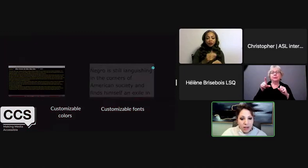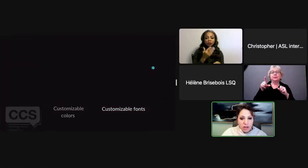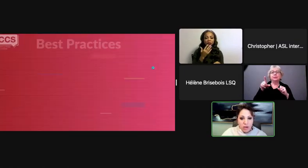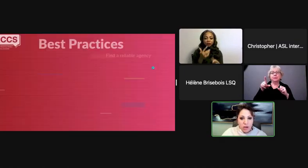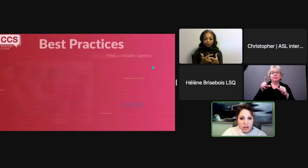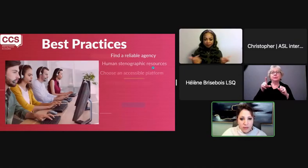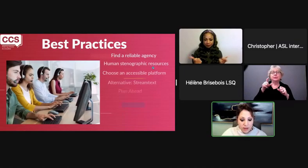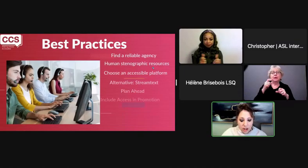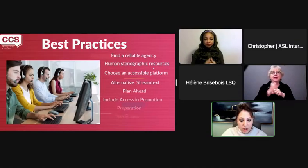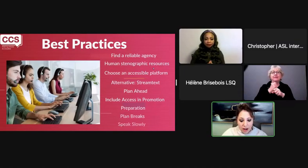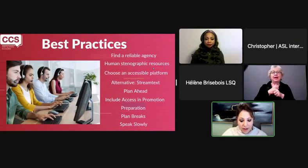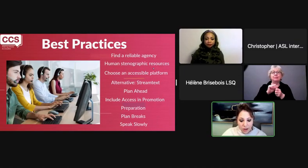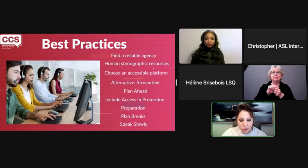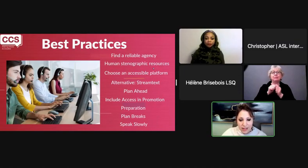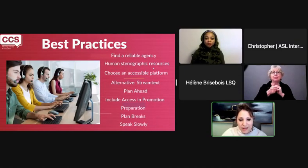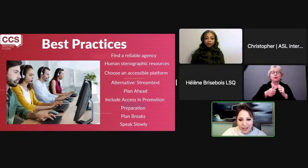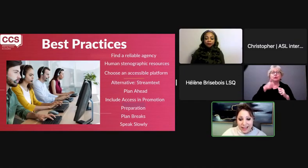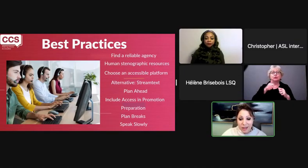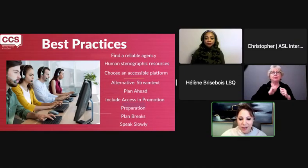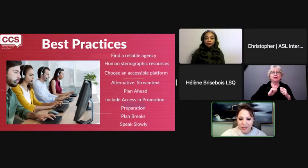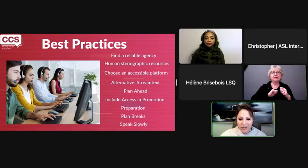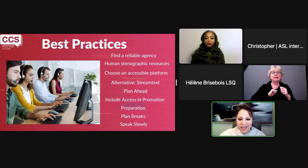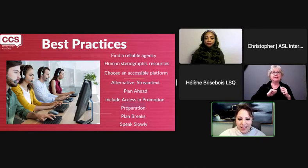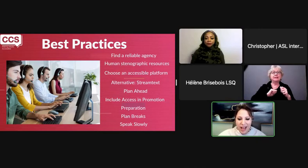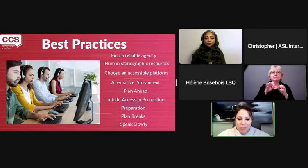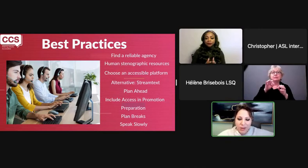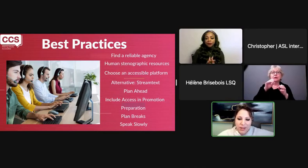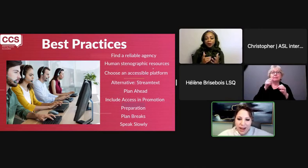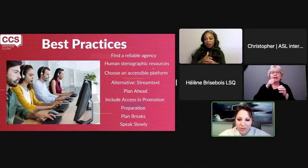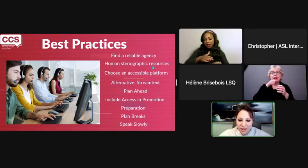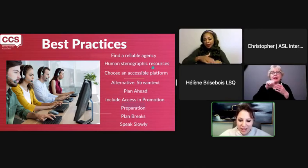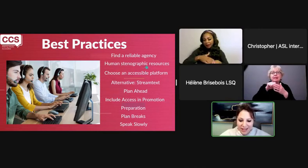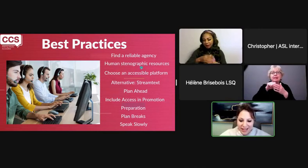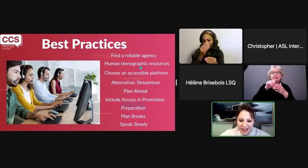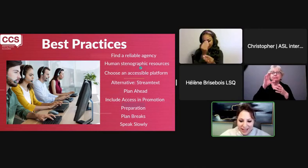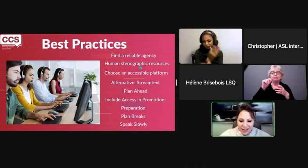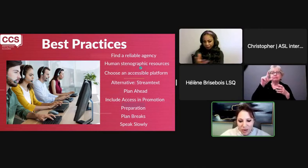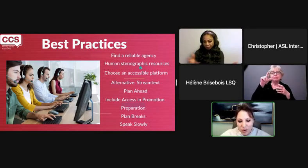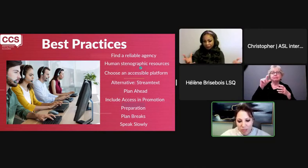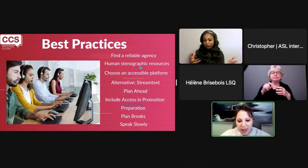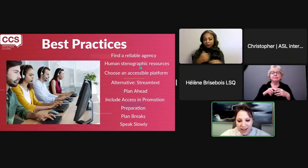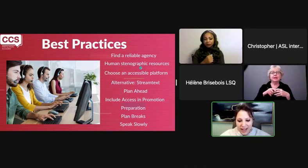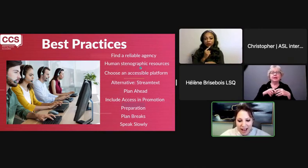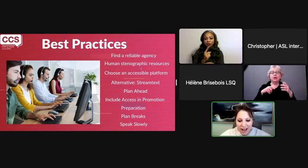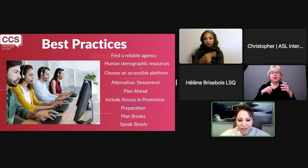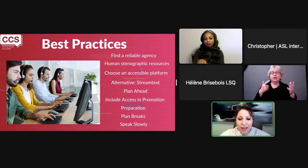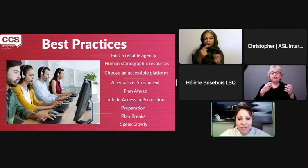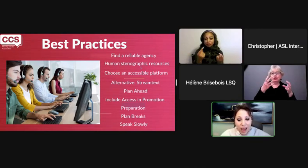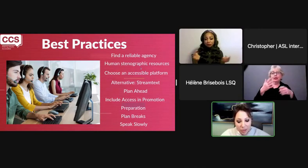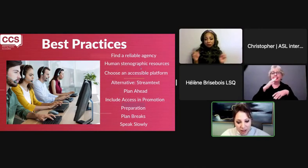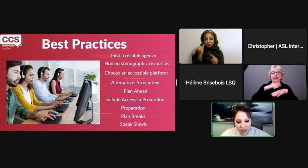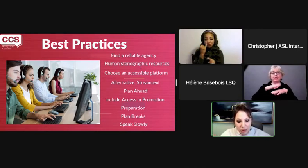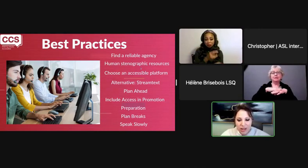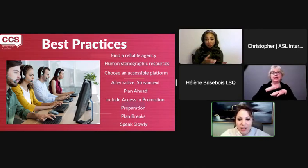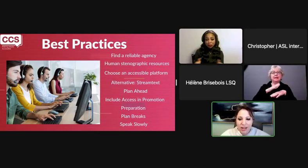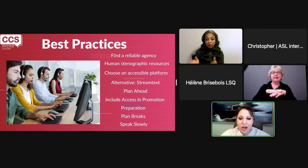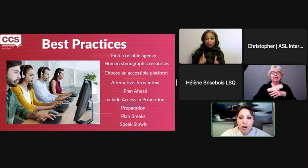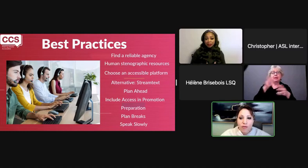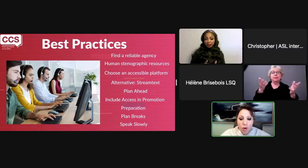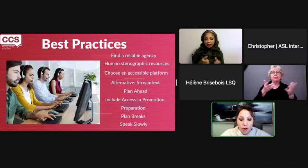personnaliser la taille des caractères. Pour terminer, j'aimerais vous donner quelques conseils pour assurer votre